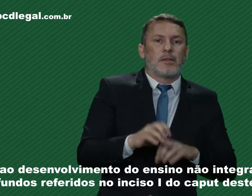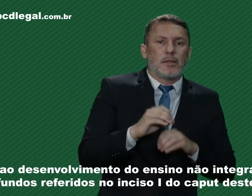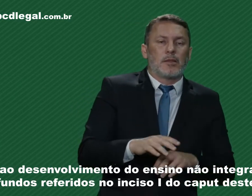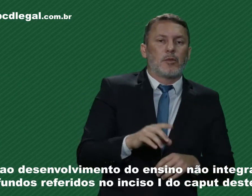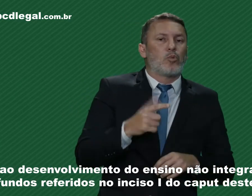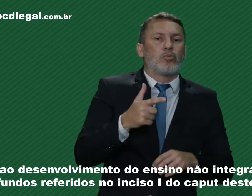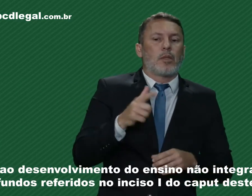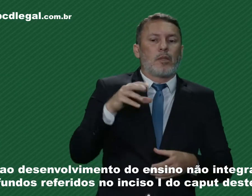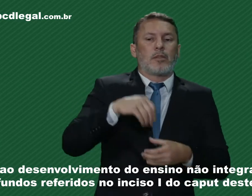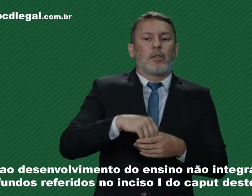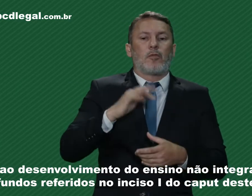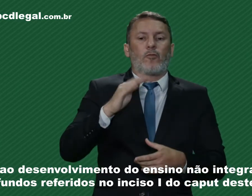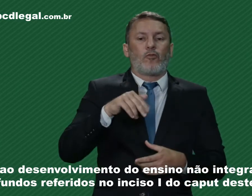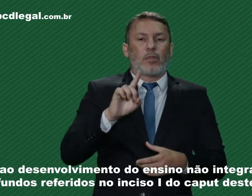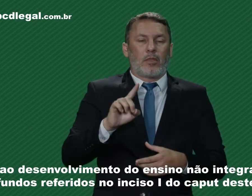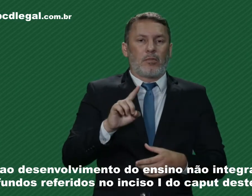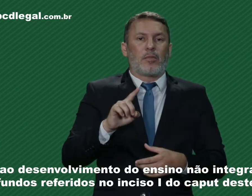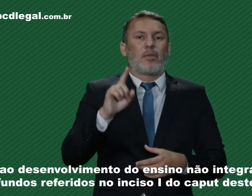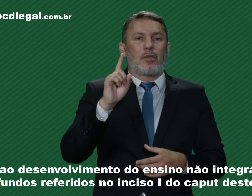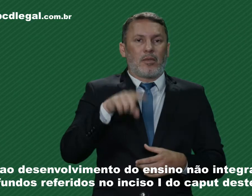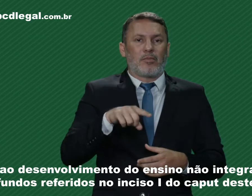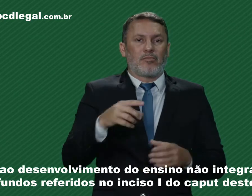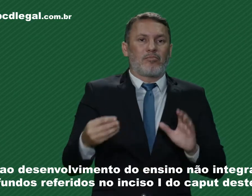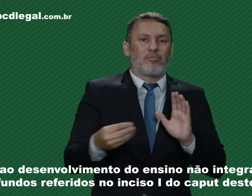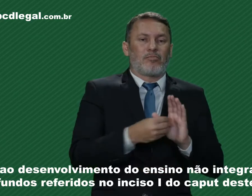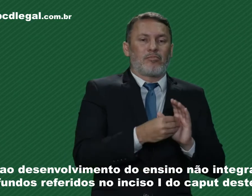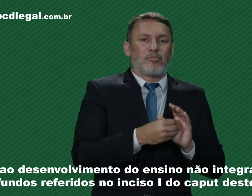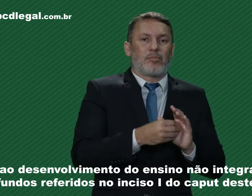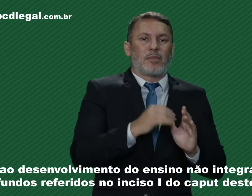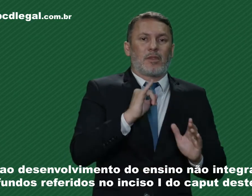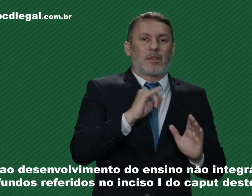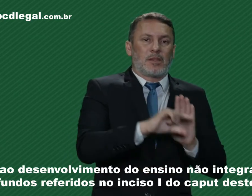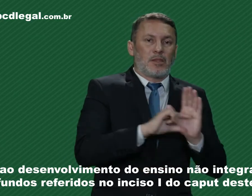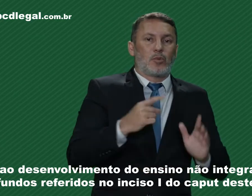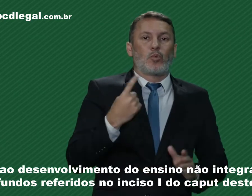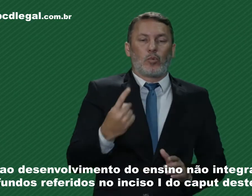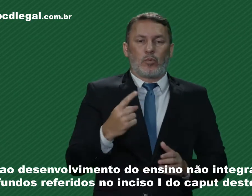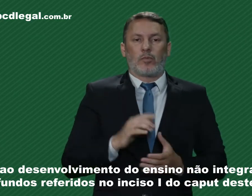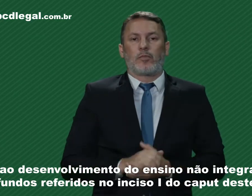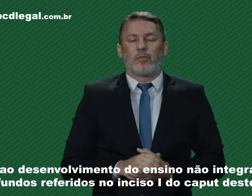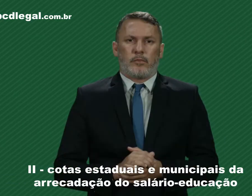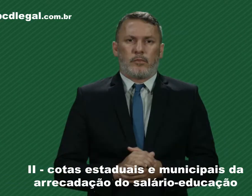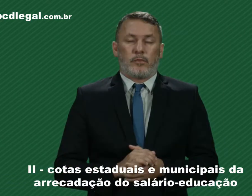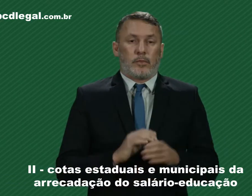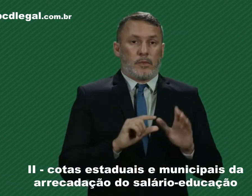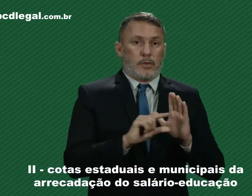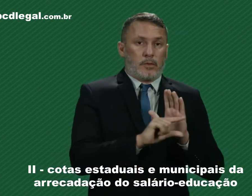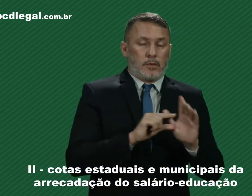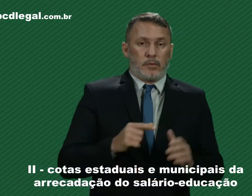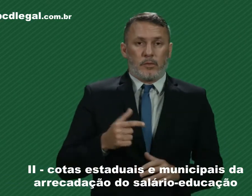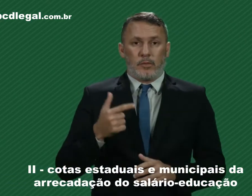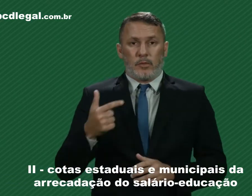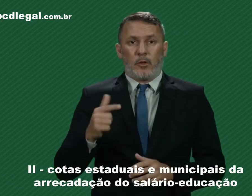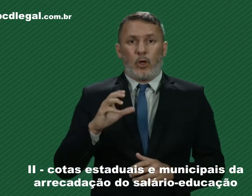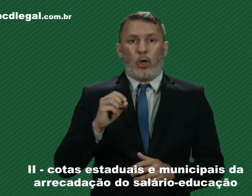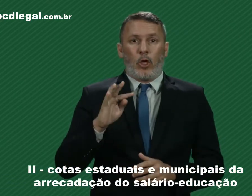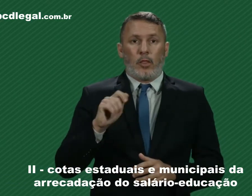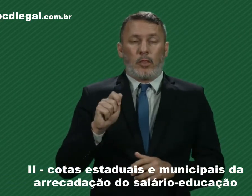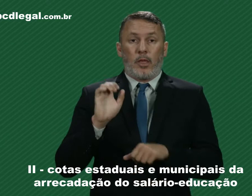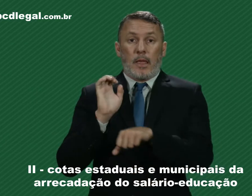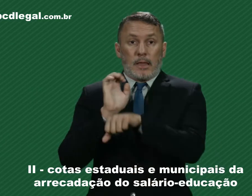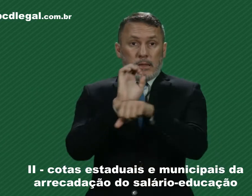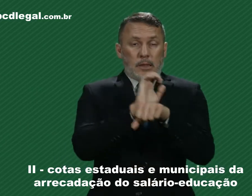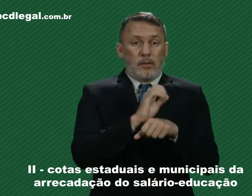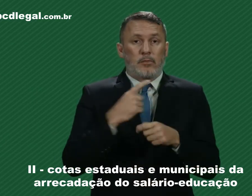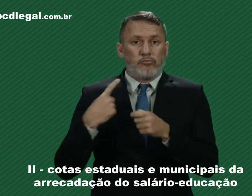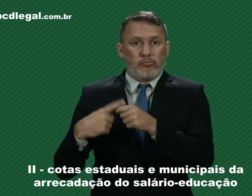do ensino não integrantes dos fundos referidos no inciso 1 do caput deste artigo. Inciso 2. Cotas